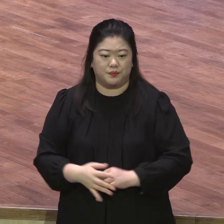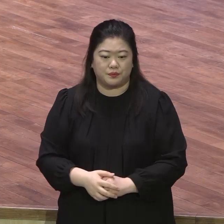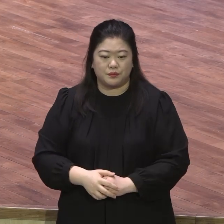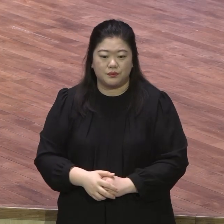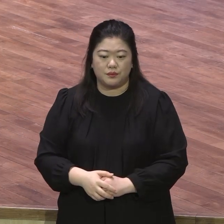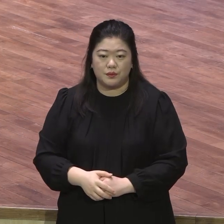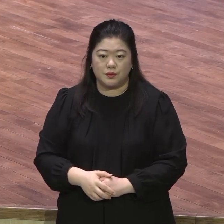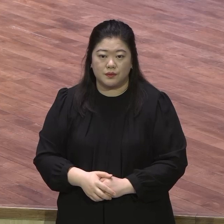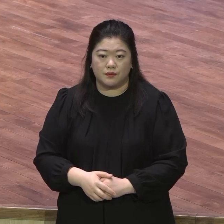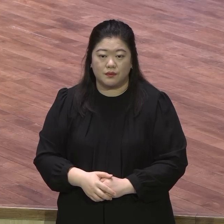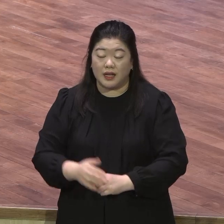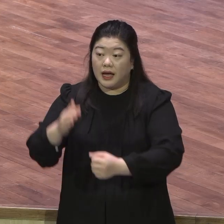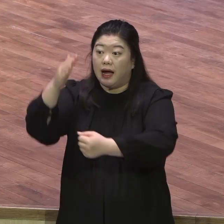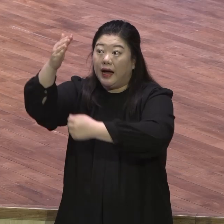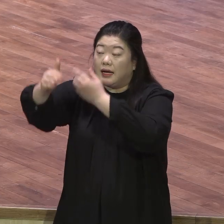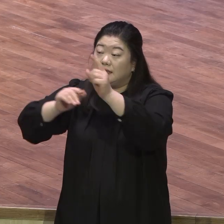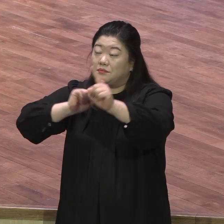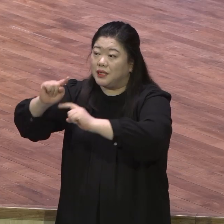말씀으로 힘을 얻고